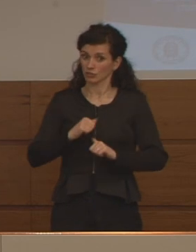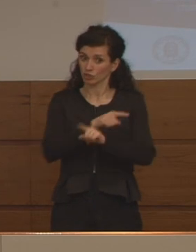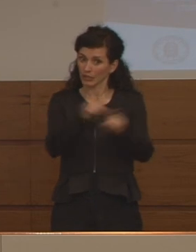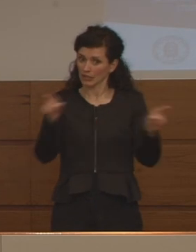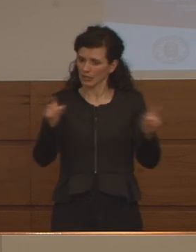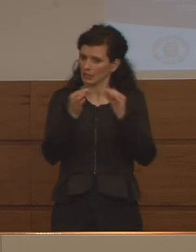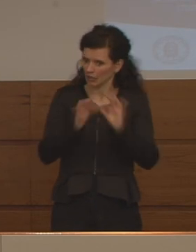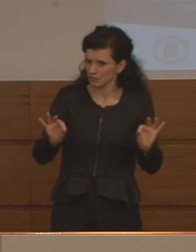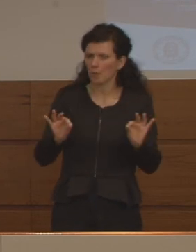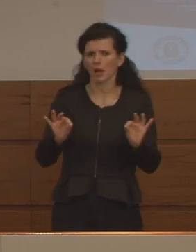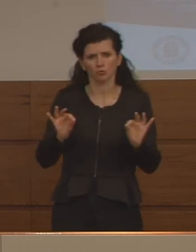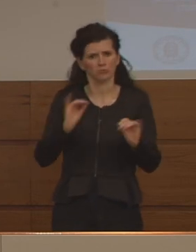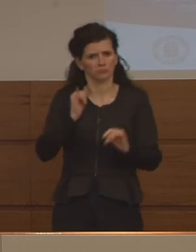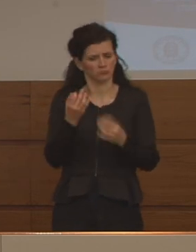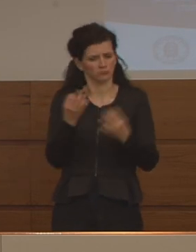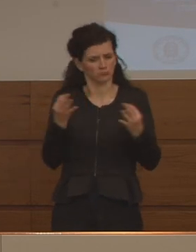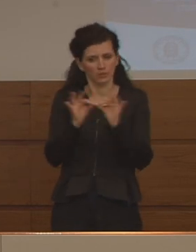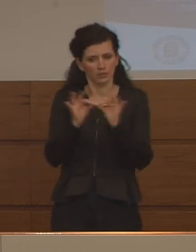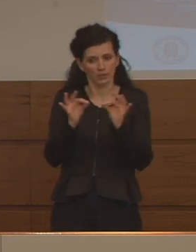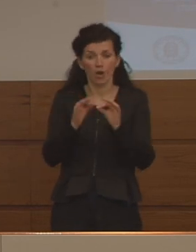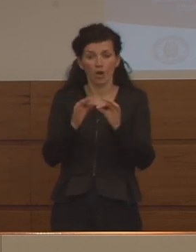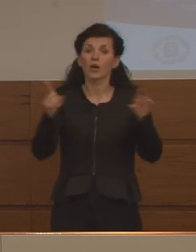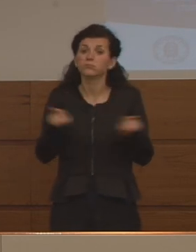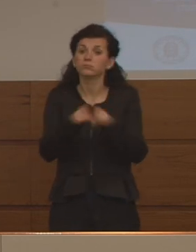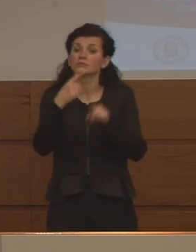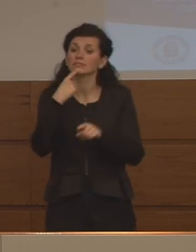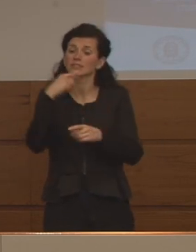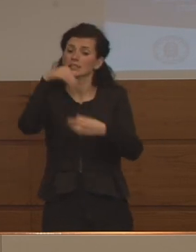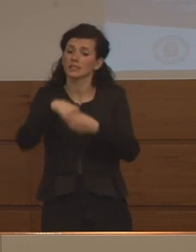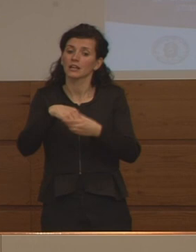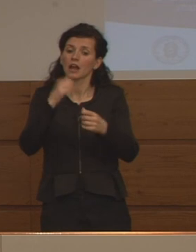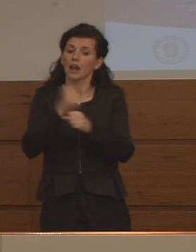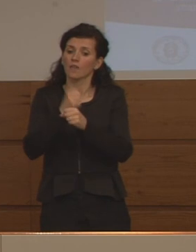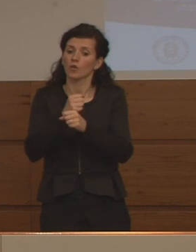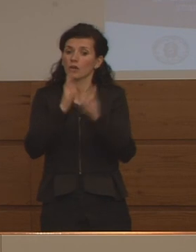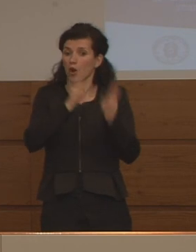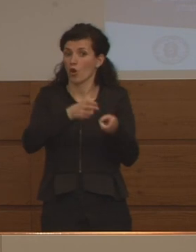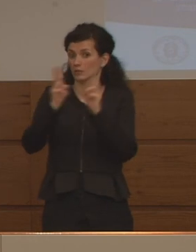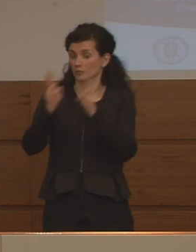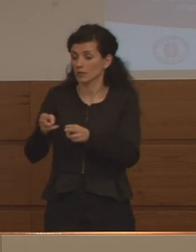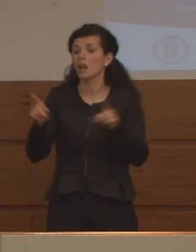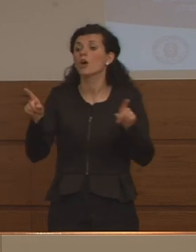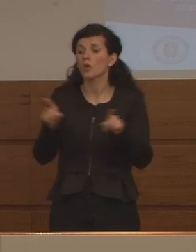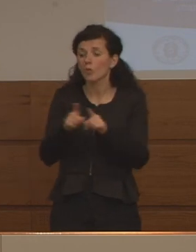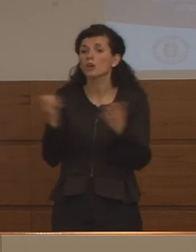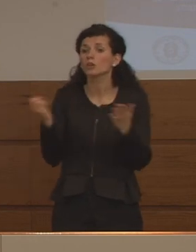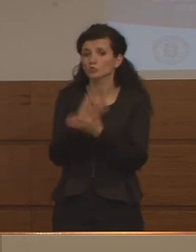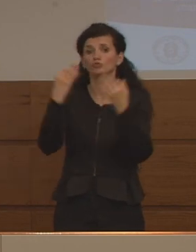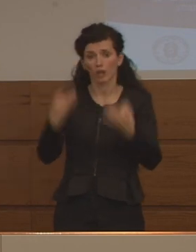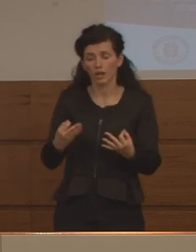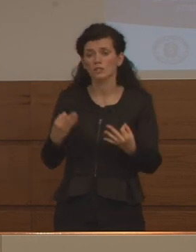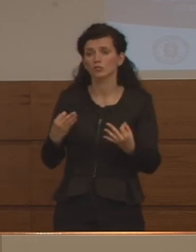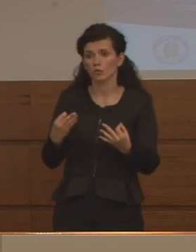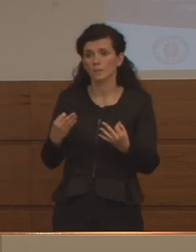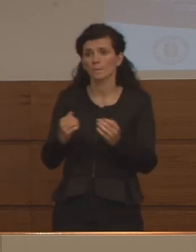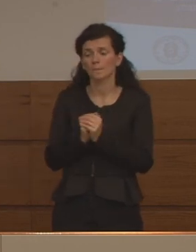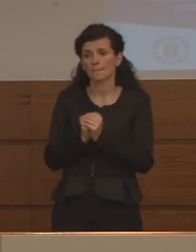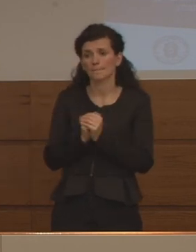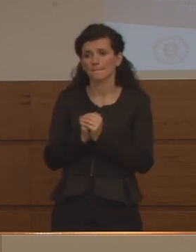le regole ma penso anche chi lavora nel settore sanitario questo caso caso documentato il caso di un